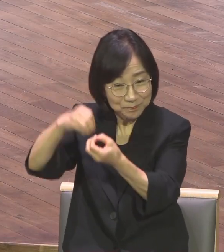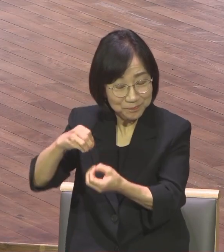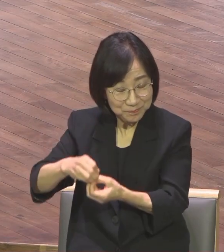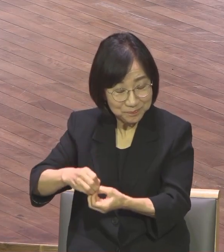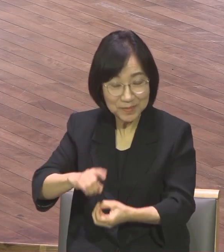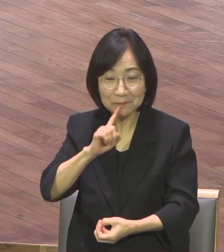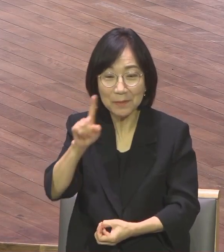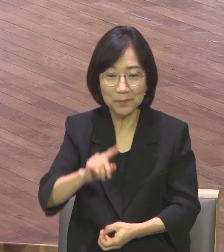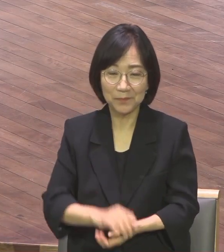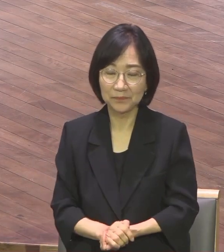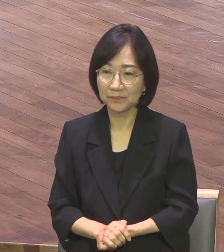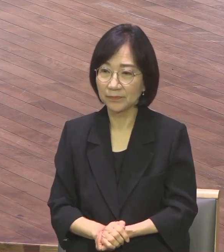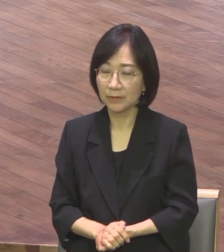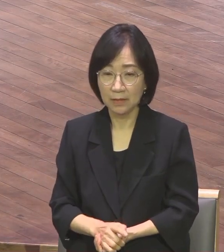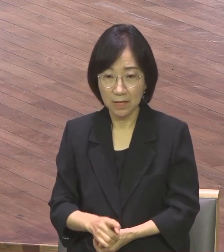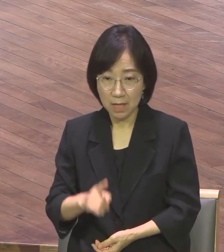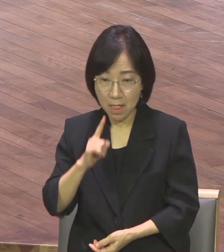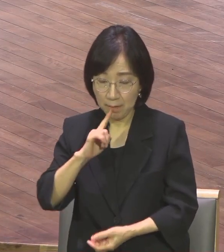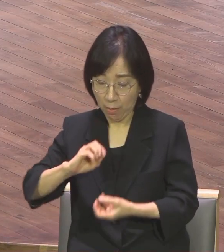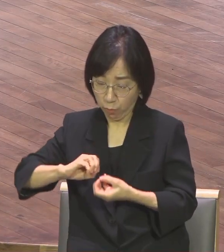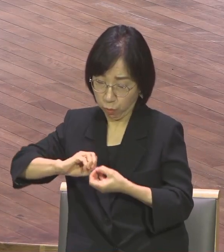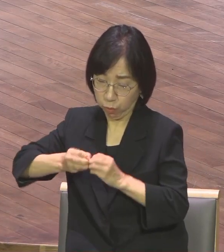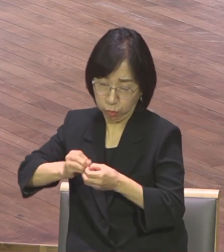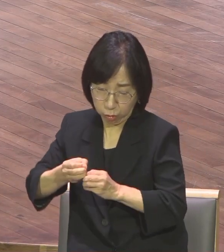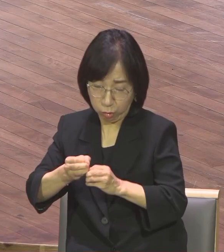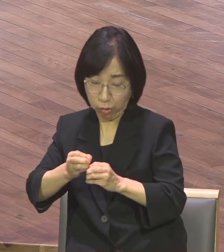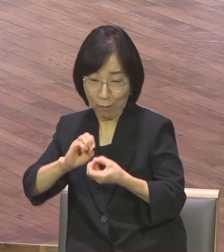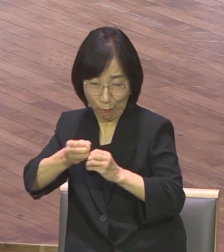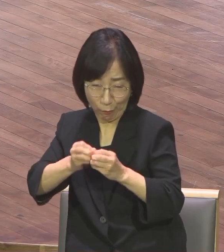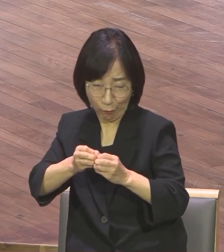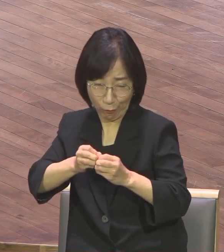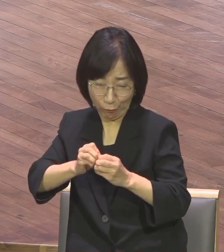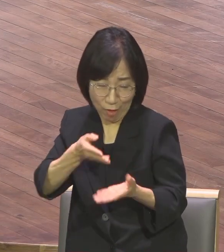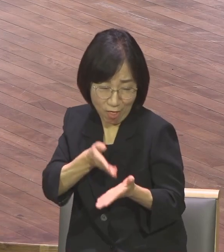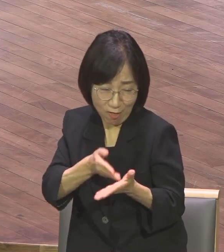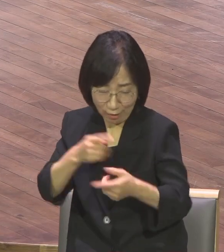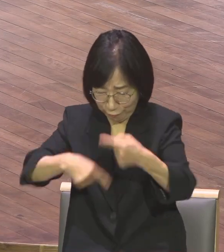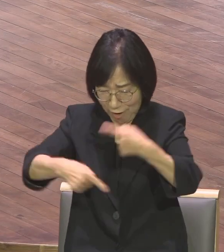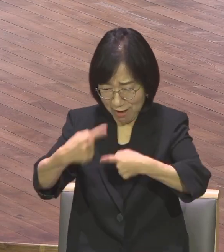개떡같이 말해도 찰떡같이 믿어라. 이런 말이 있습니다.